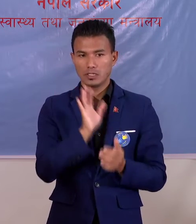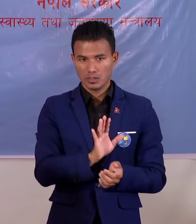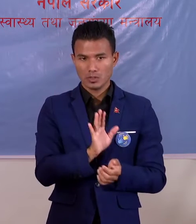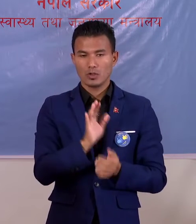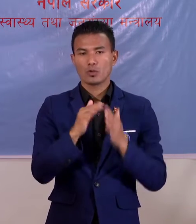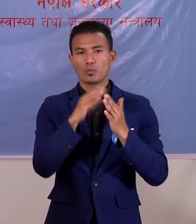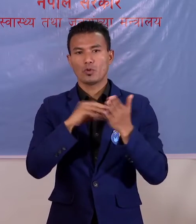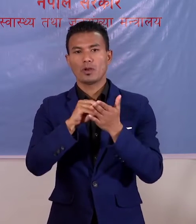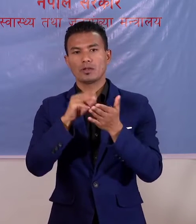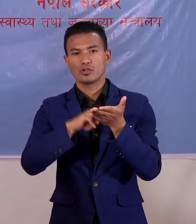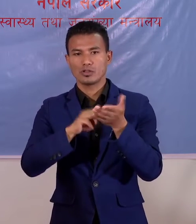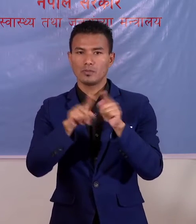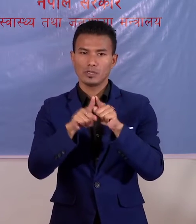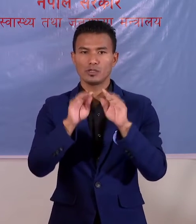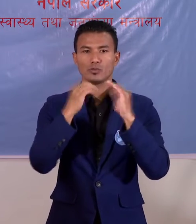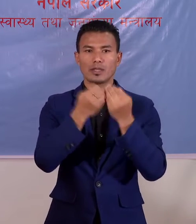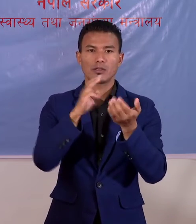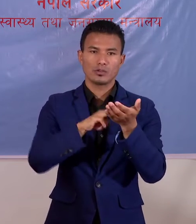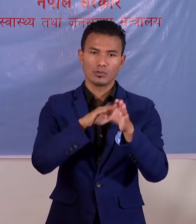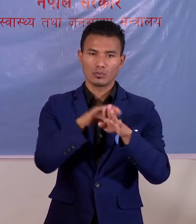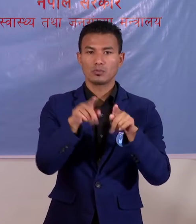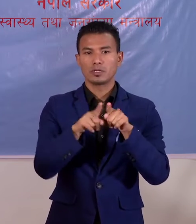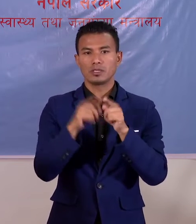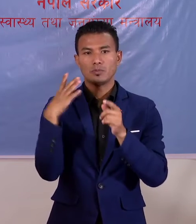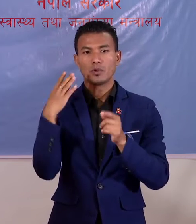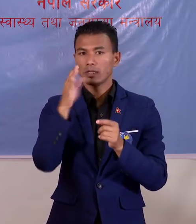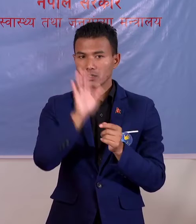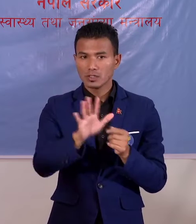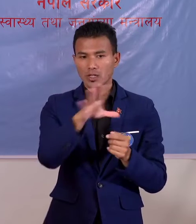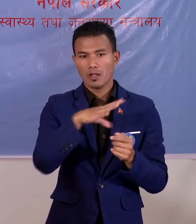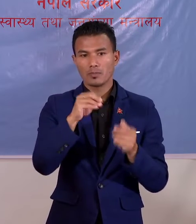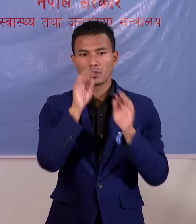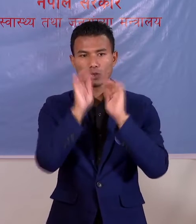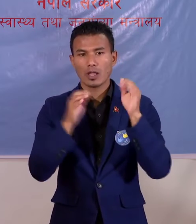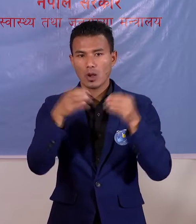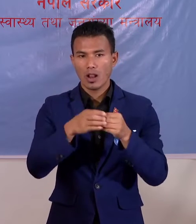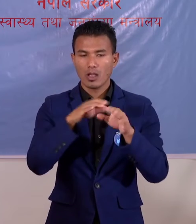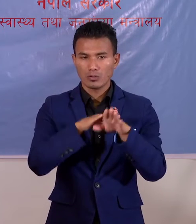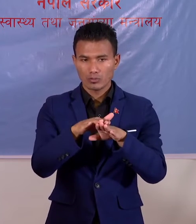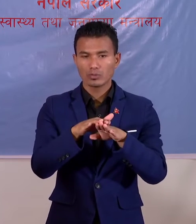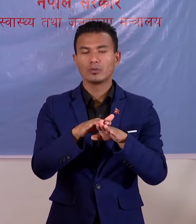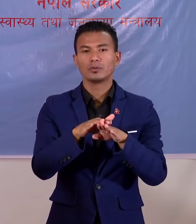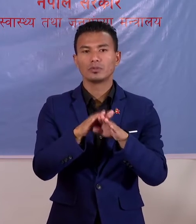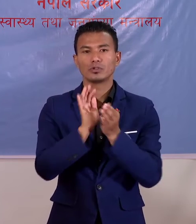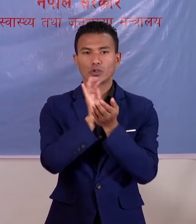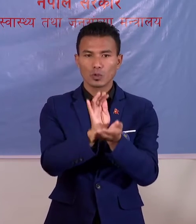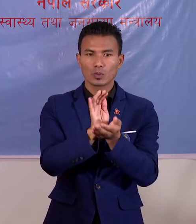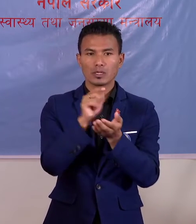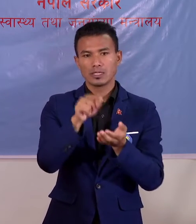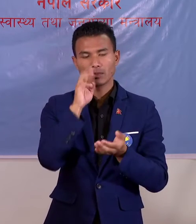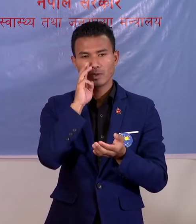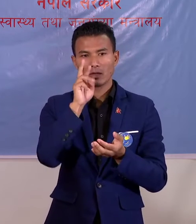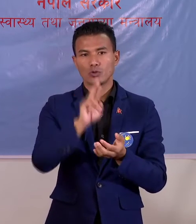छँदैछ, परिवारका सदस्यहरूको, समुदायका सदस्यहरूको र यहाँहरू हामी सबै सरोकारवालाहरूको सहयोग